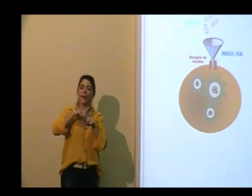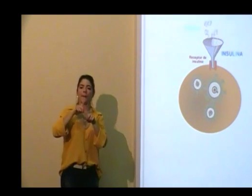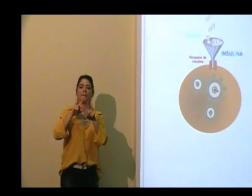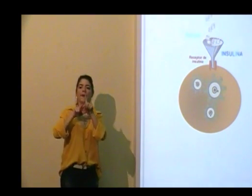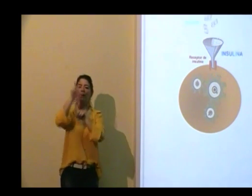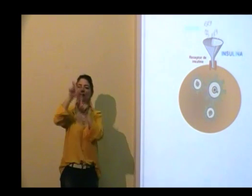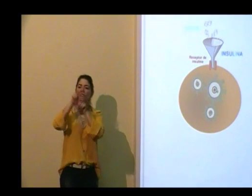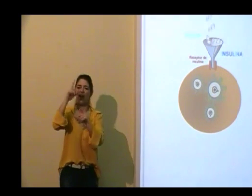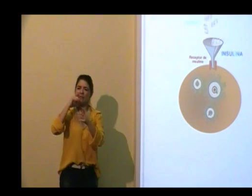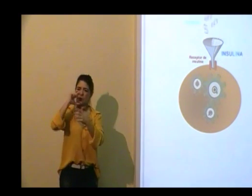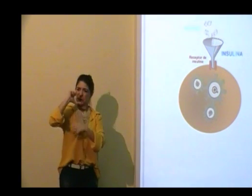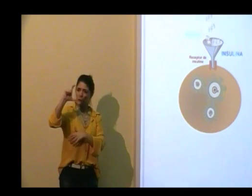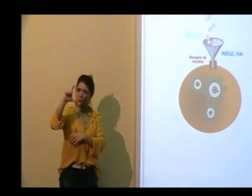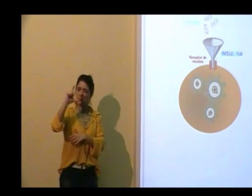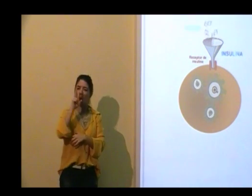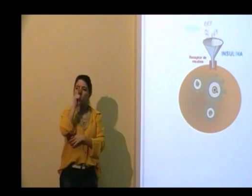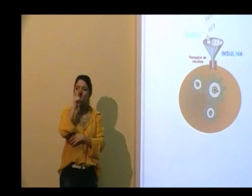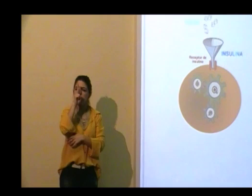açúcar, né?